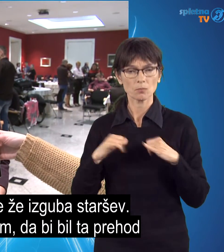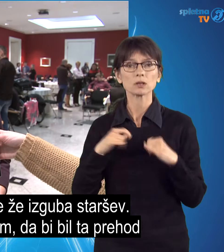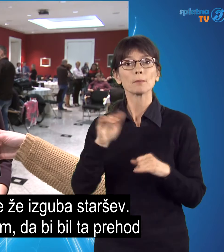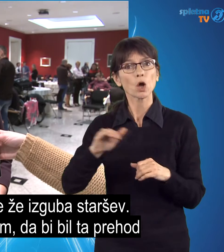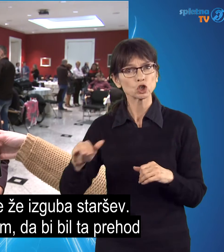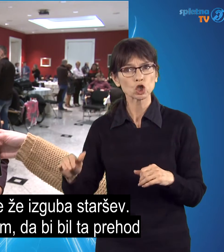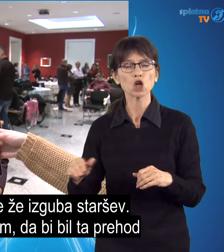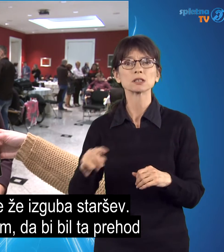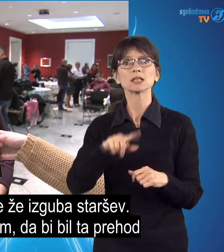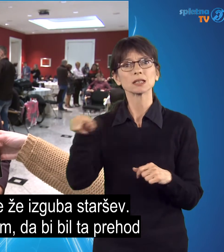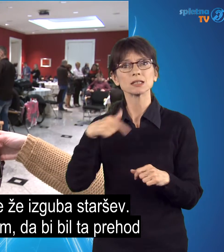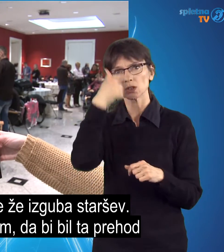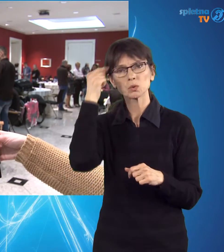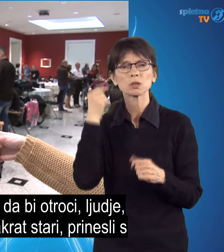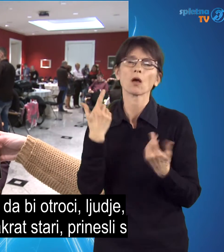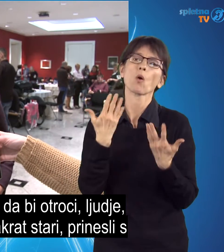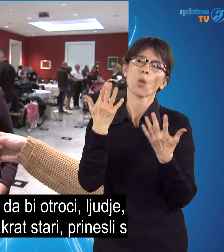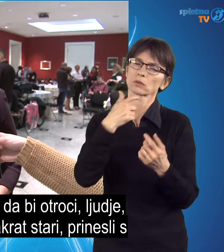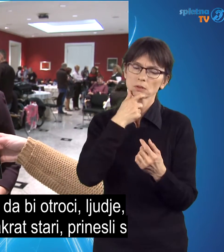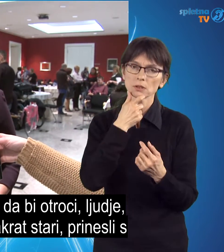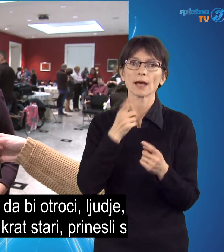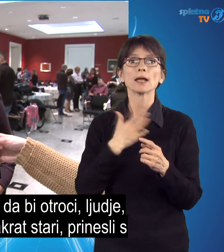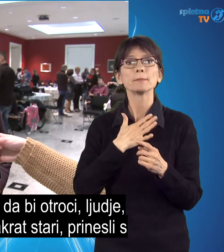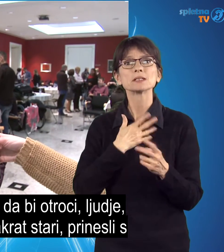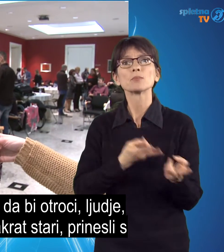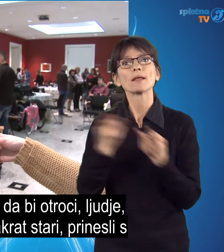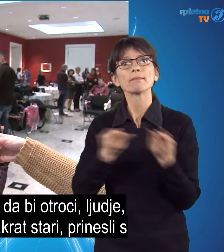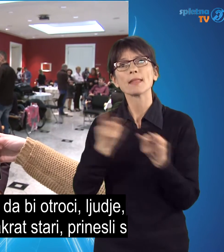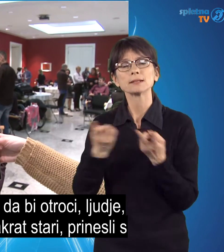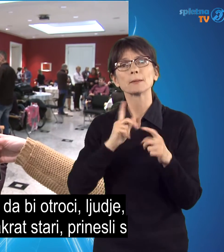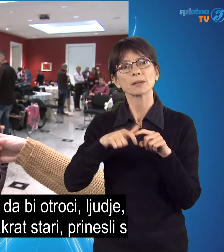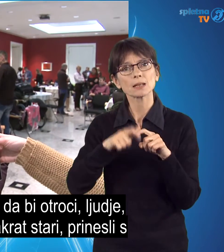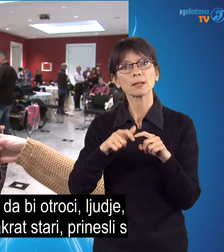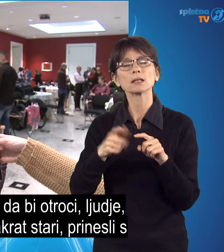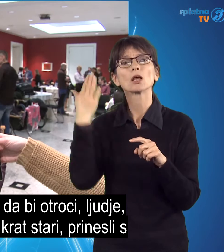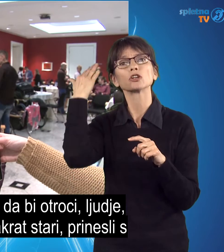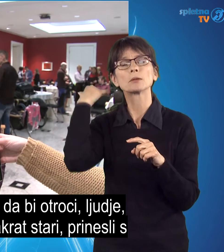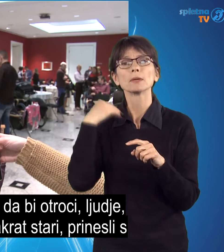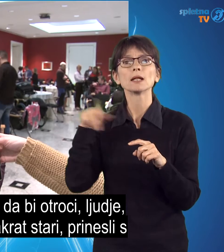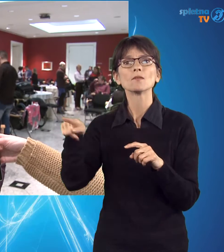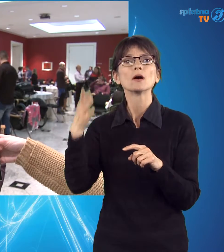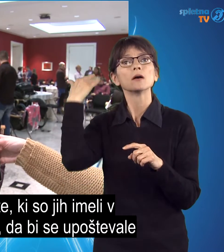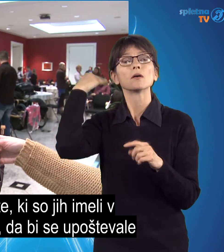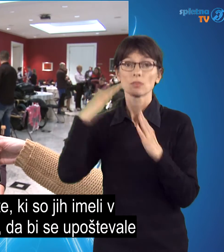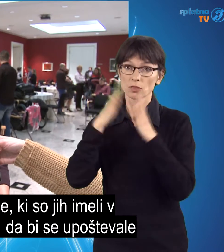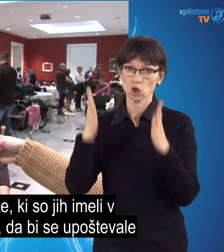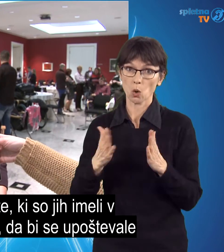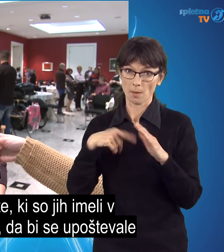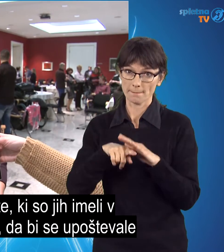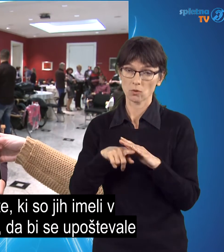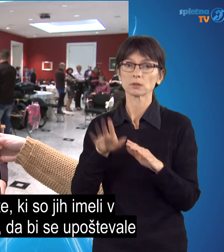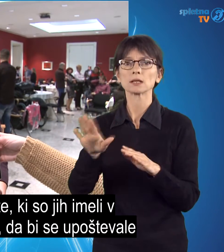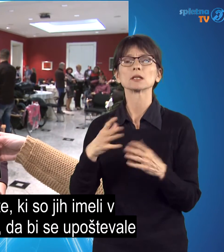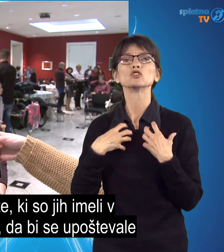si otroci, ljudje, kolikor so pač takrat stari, prinesli s seboj predmete, ki so jih imeli v primarnem domu, da